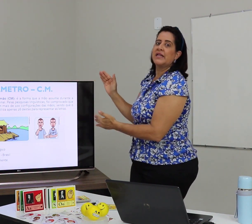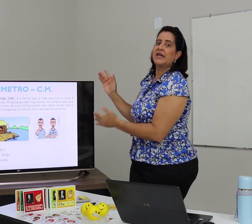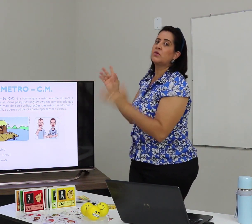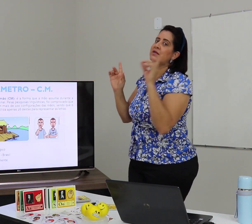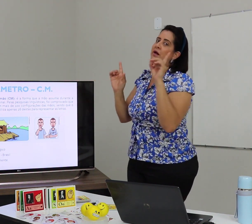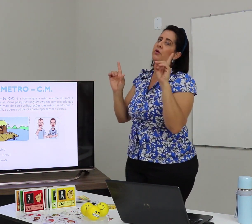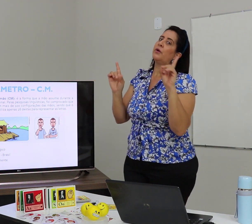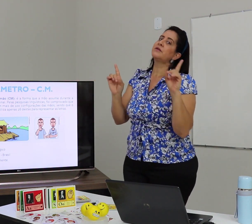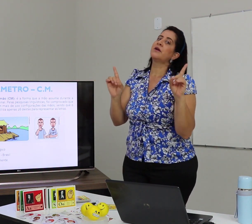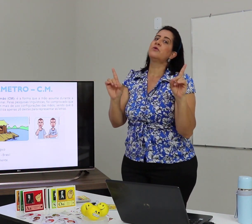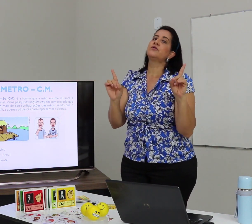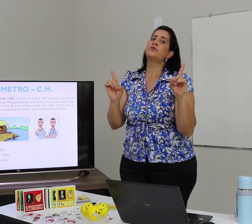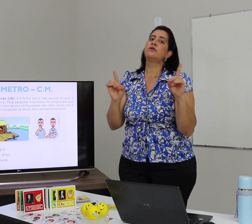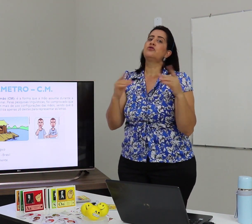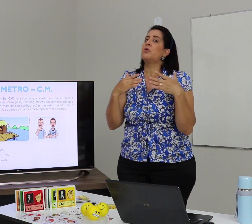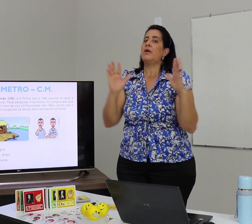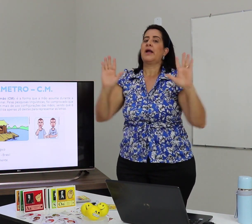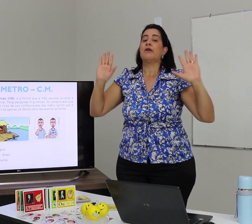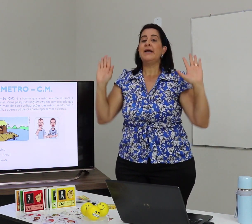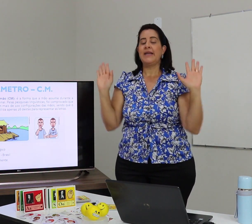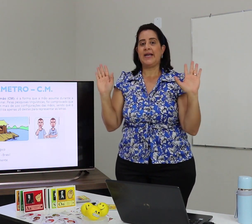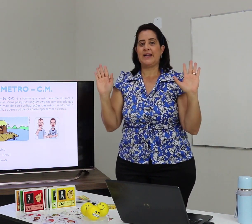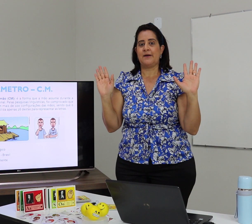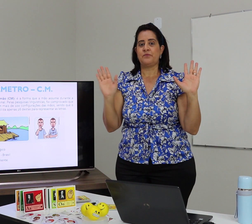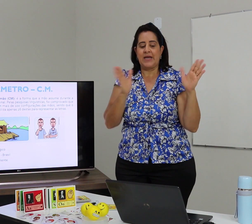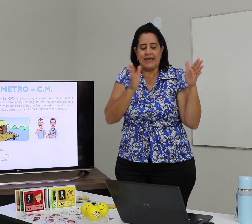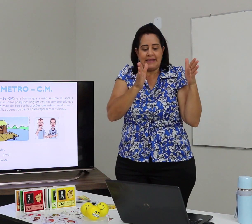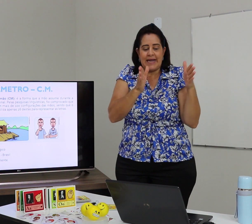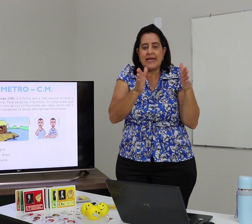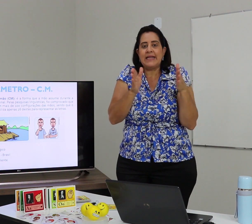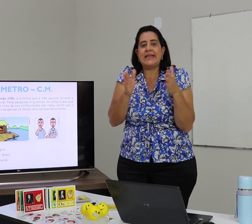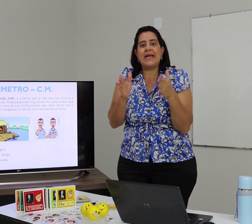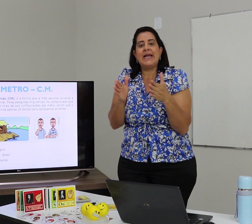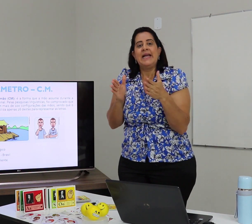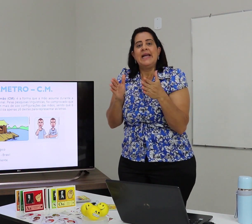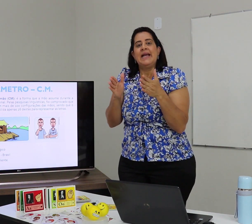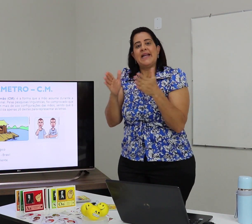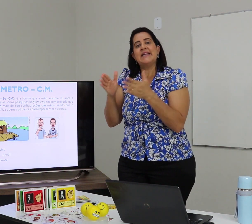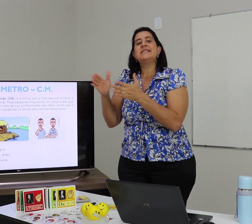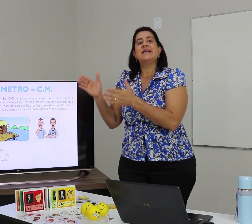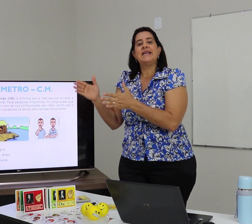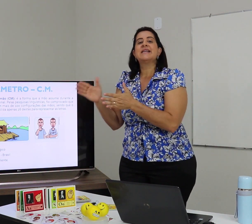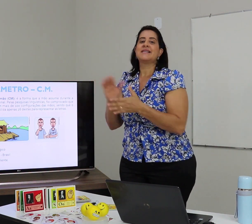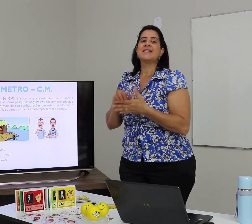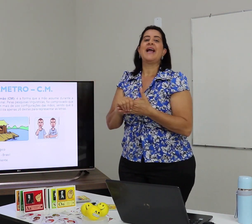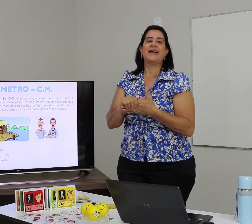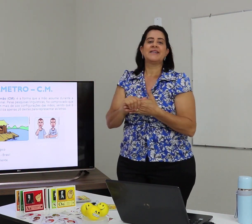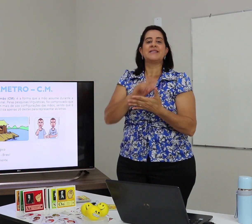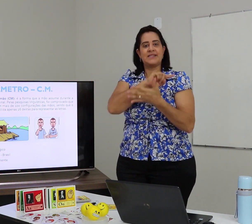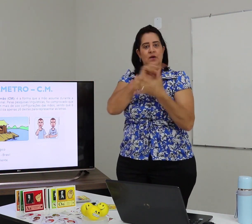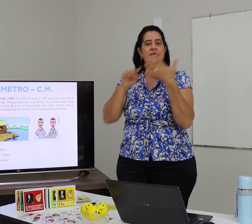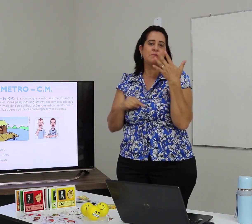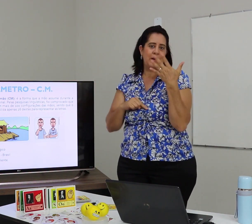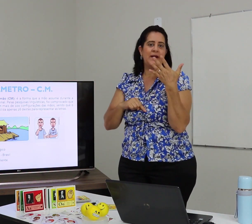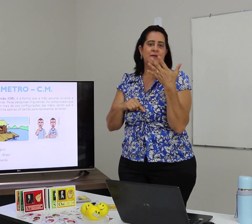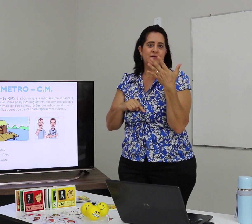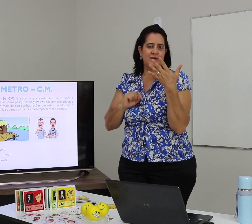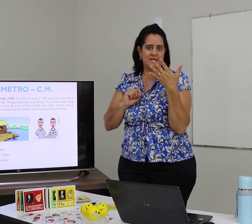entender que o sinal não pode ser construído de qualquer maneira. Ele tem que seguir essas regras que são esses parâmetros que nós